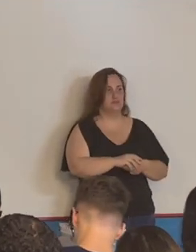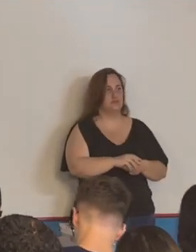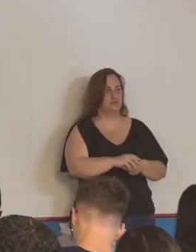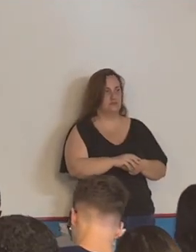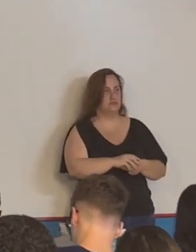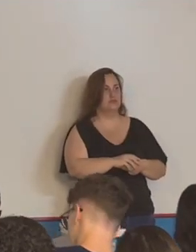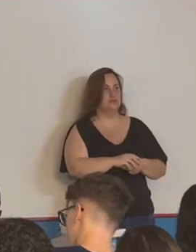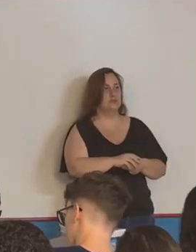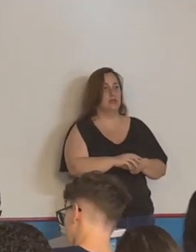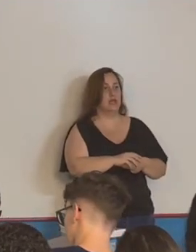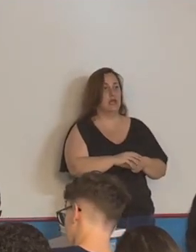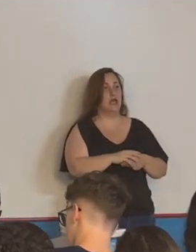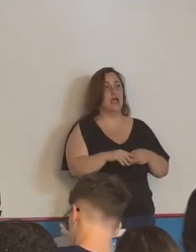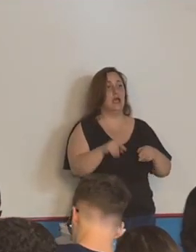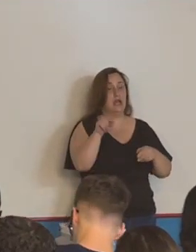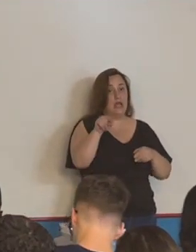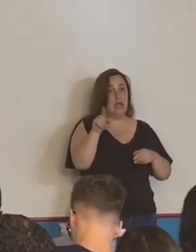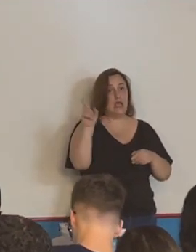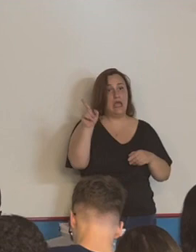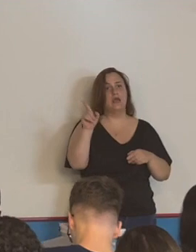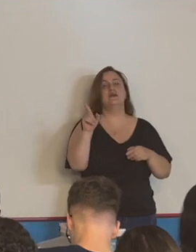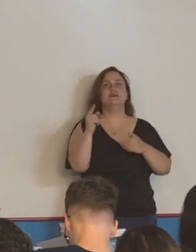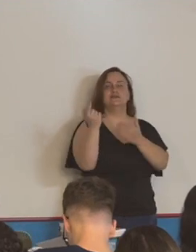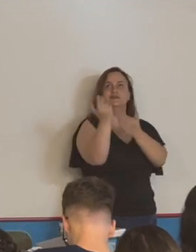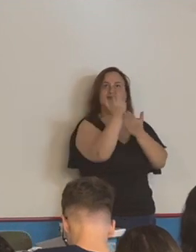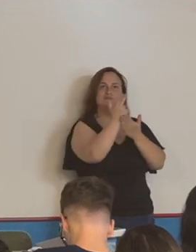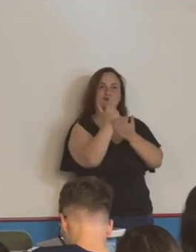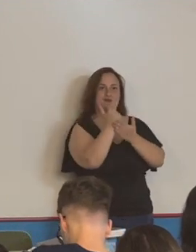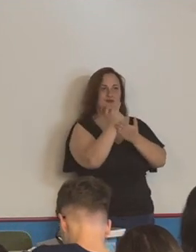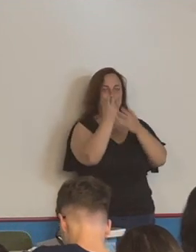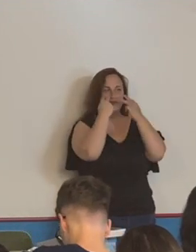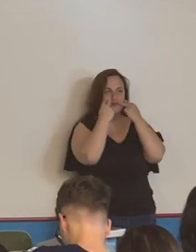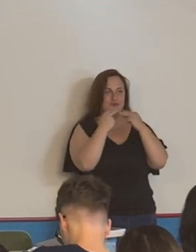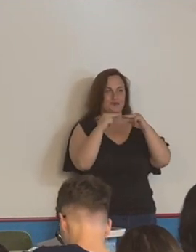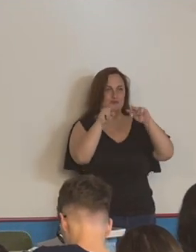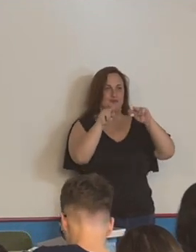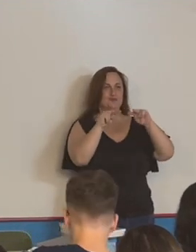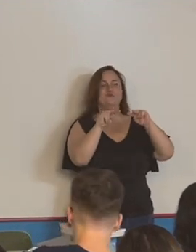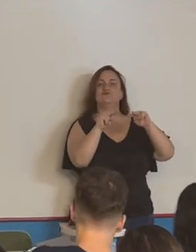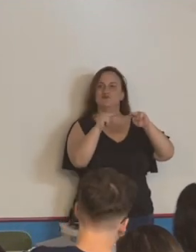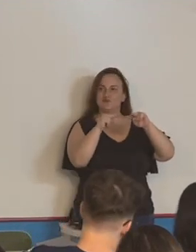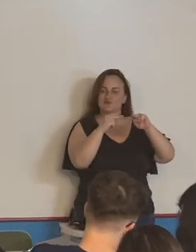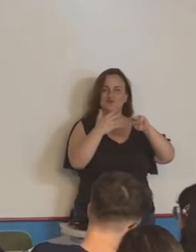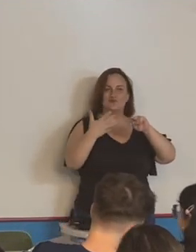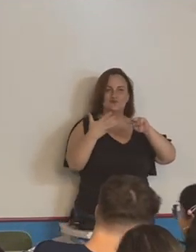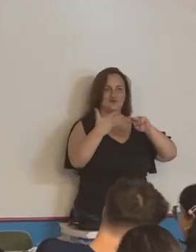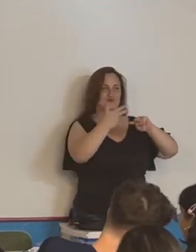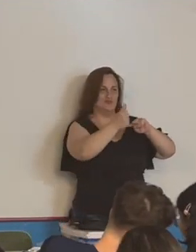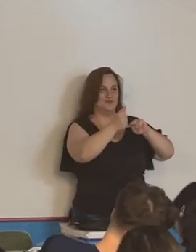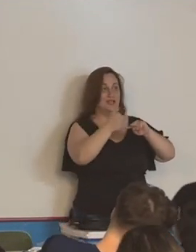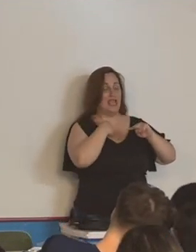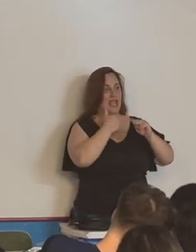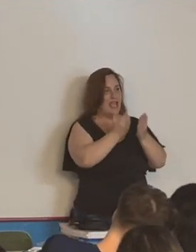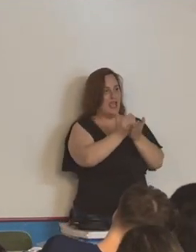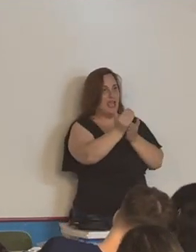é a pintura que eu considero que eu entro numa, que eu começo a usar,